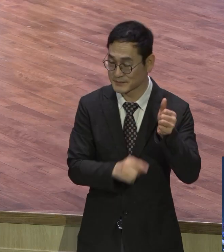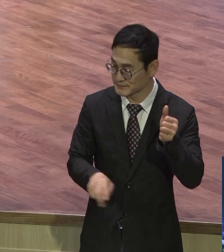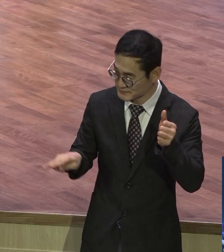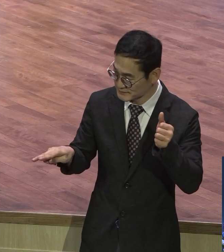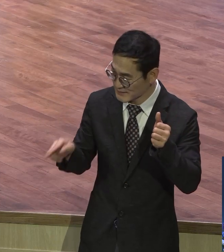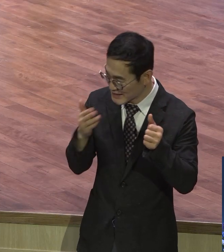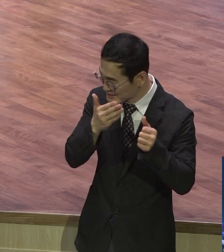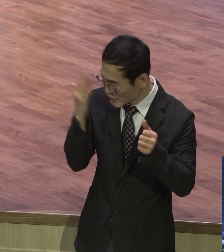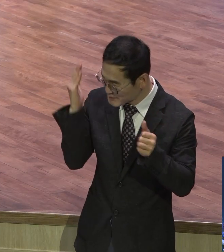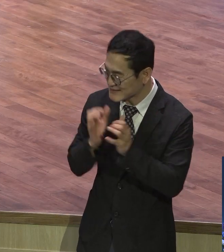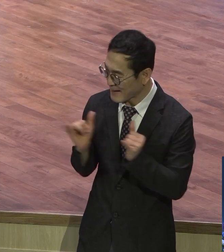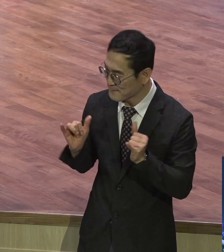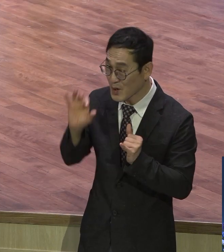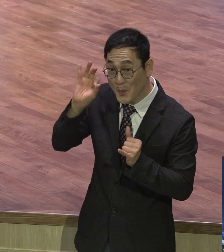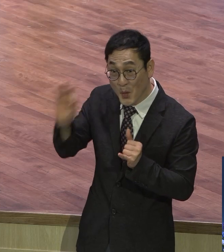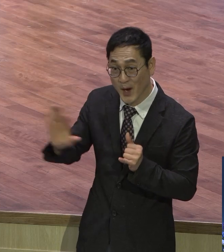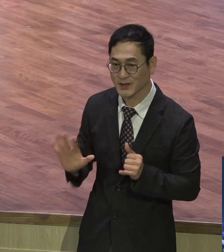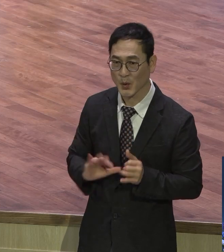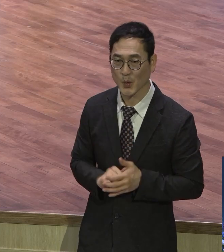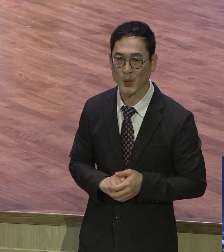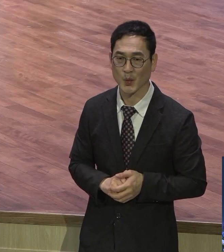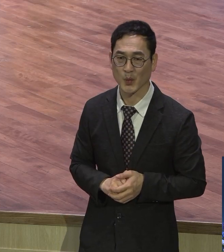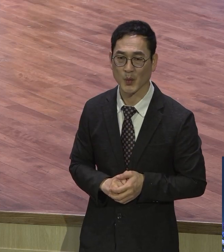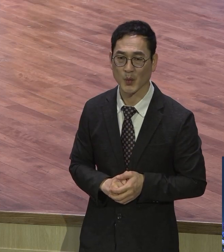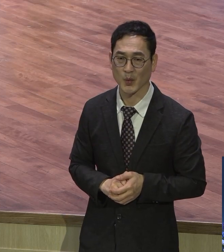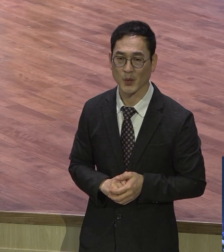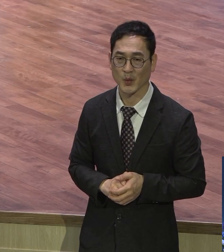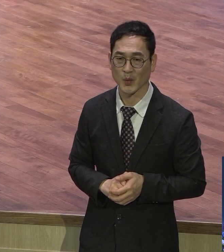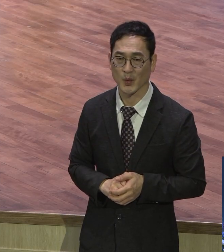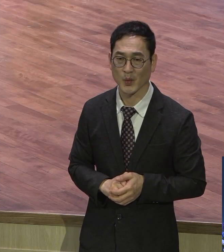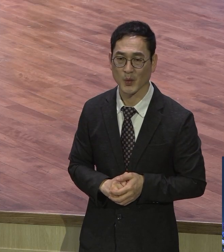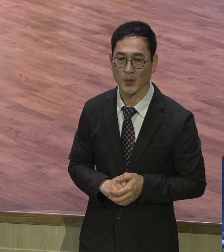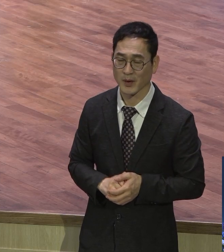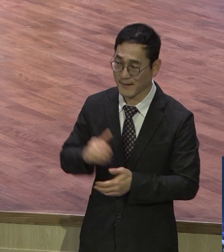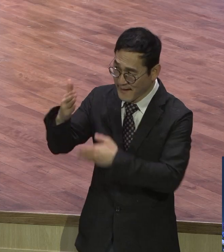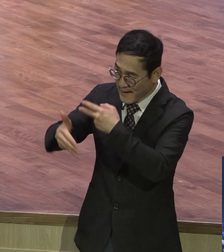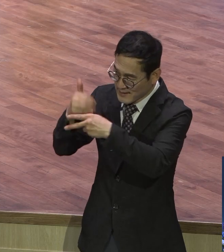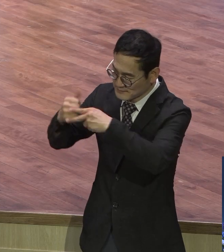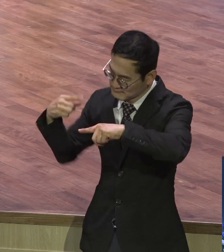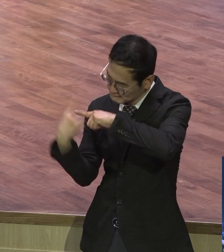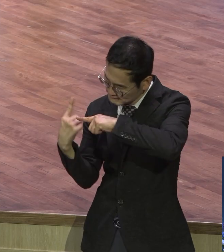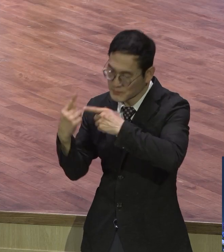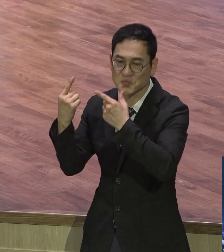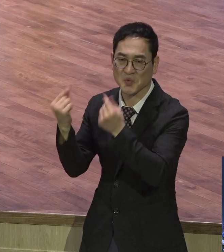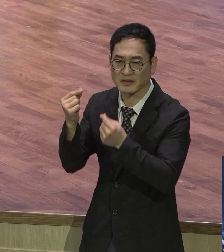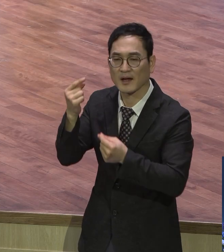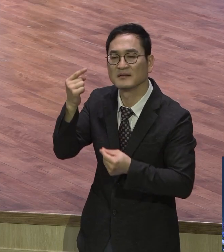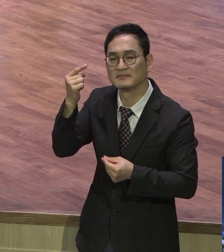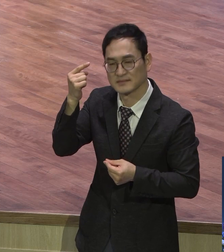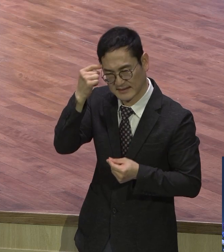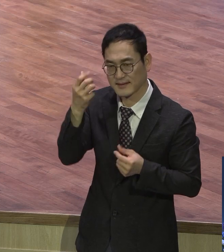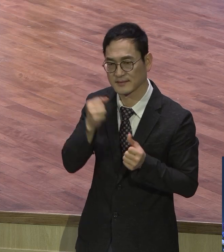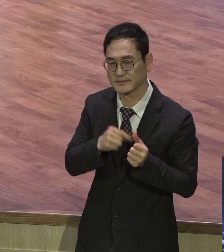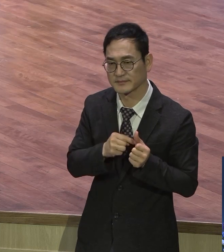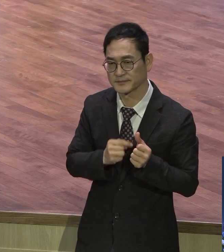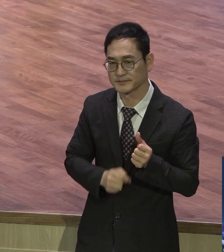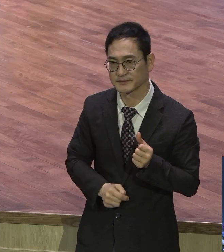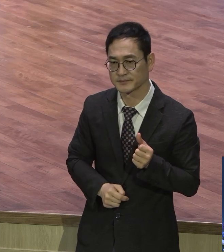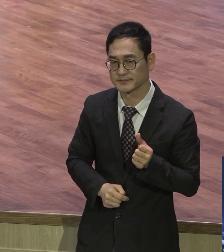청년으로 본 게 아니에요. 갈릴리 출신을 본 게 아니에요. 신적 권위로 본 거예요. 예수님이